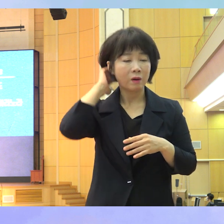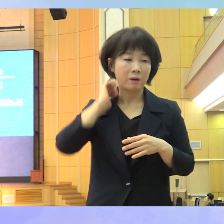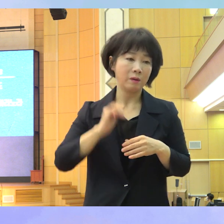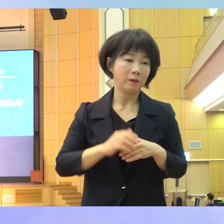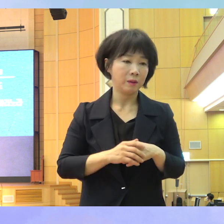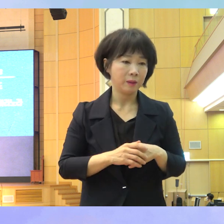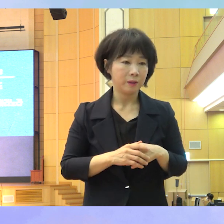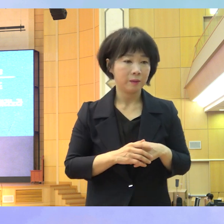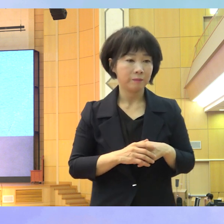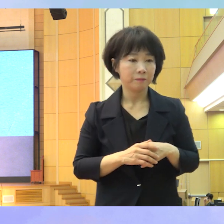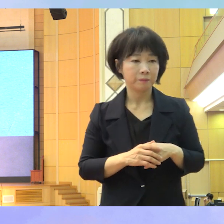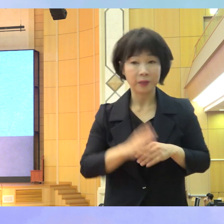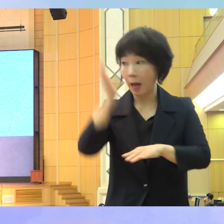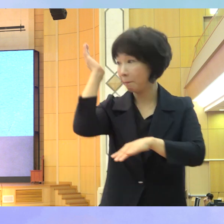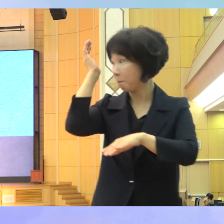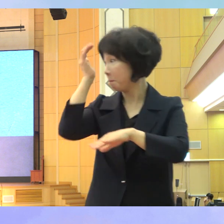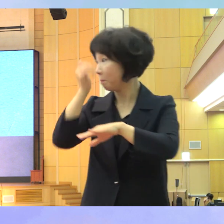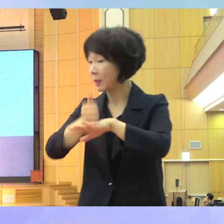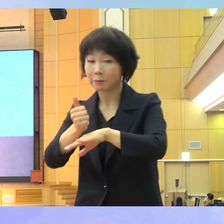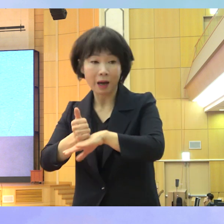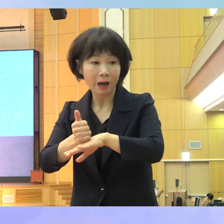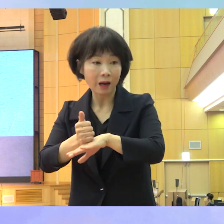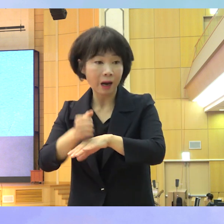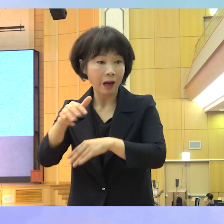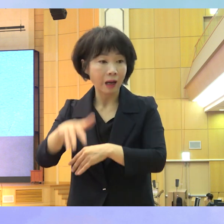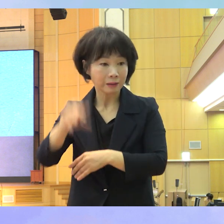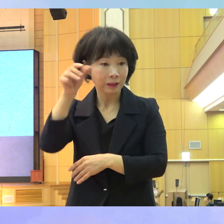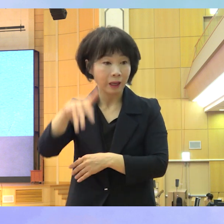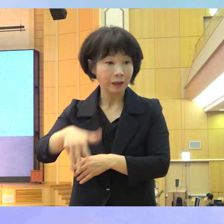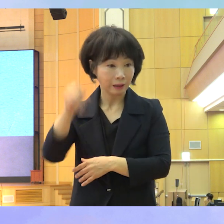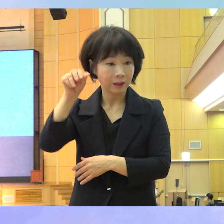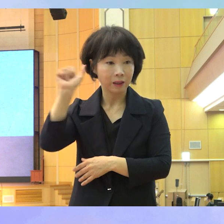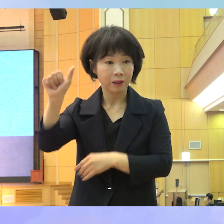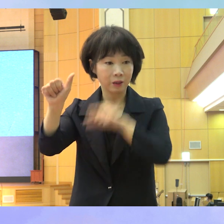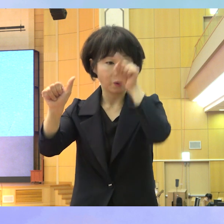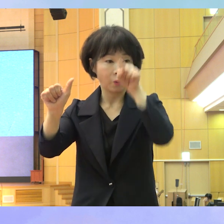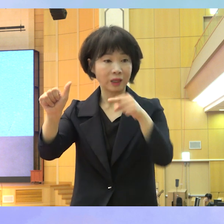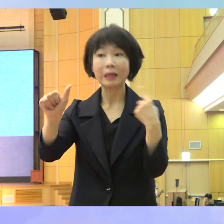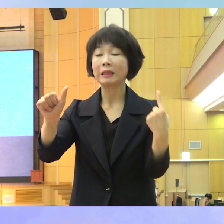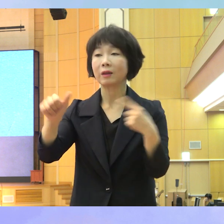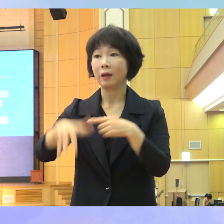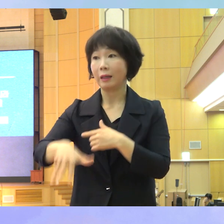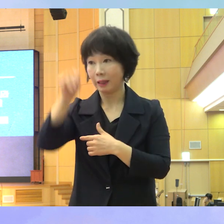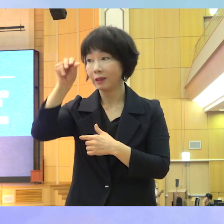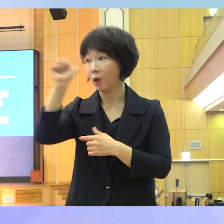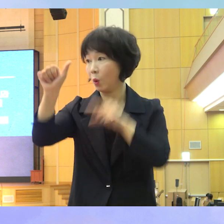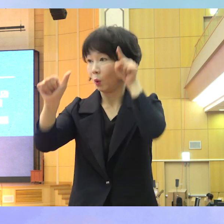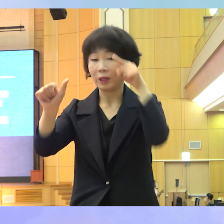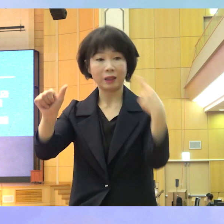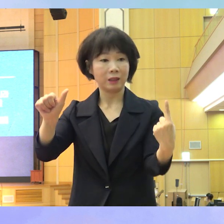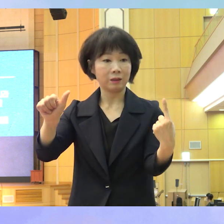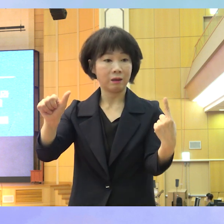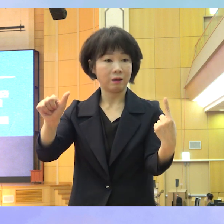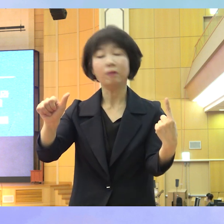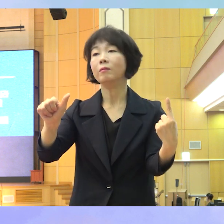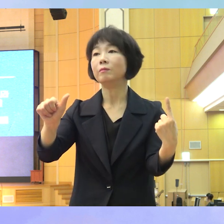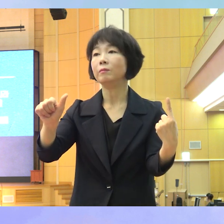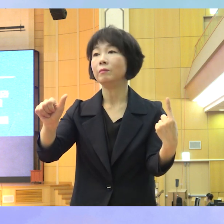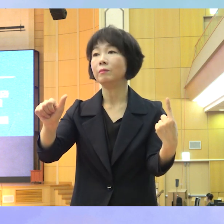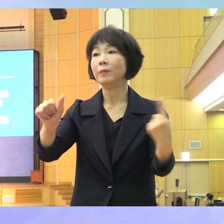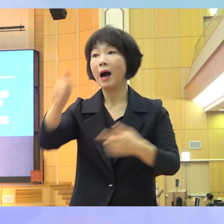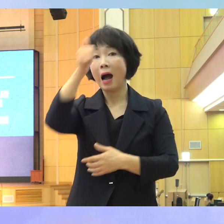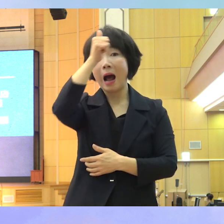이 성경 구절만 찾고 마실 거거든요. 여러분, 창세기 5장 1절에 보면요, 이렇게 나와요. 아담